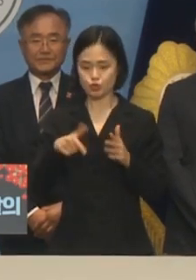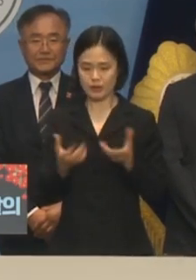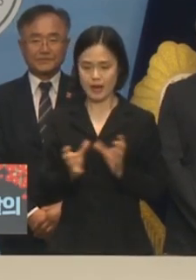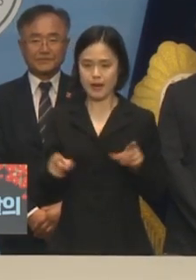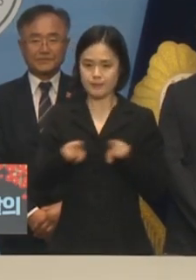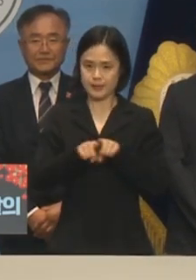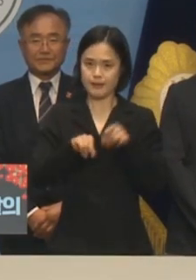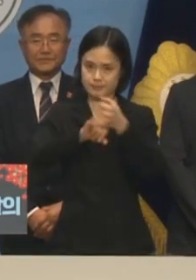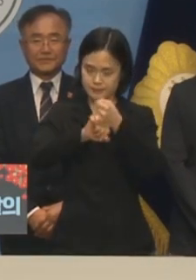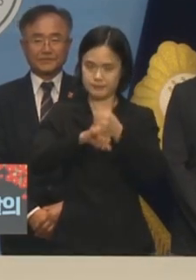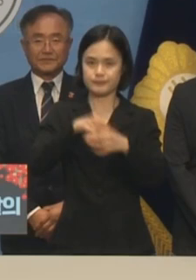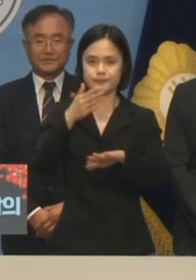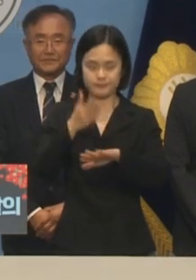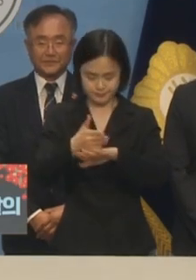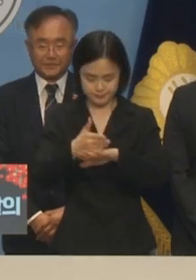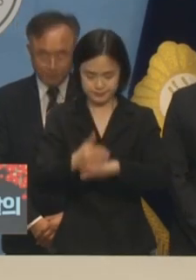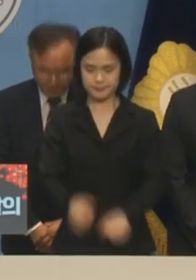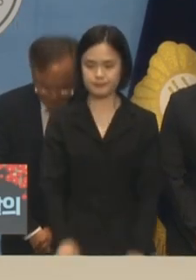감사합니다.